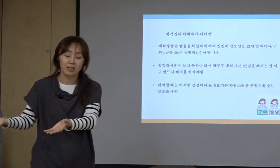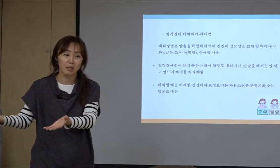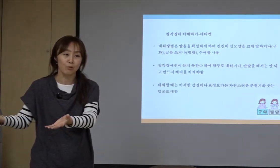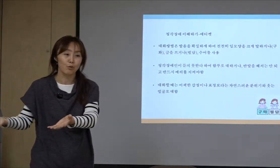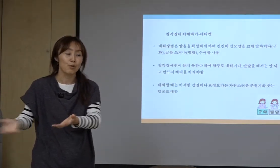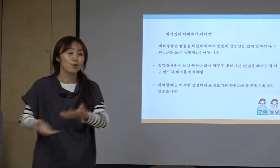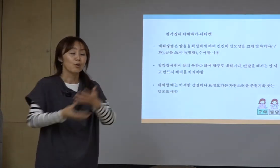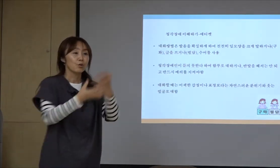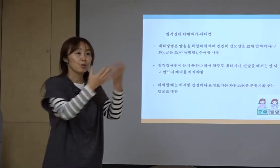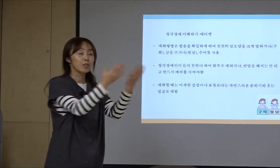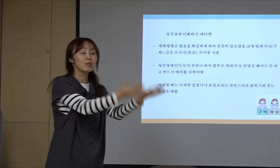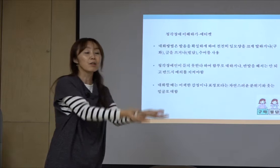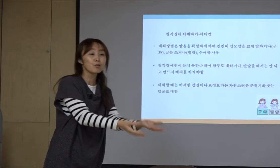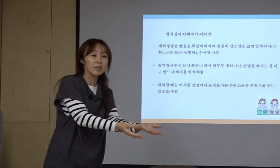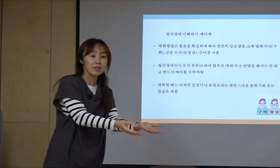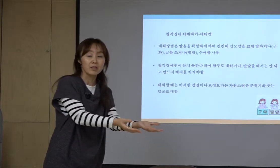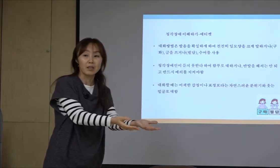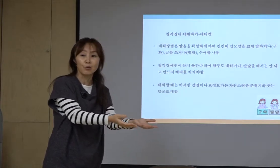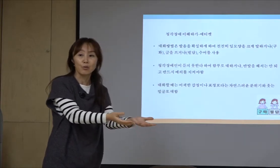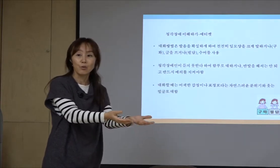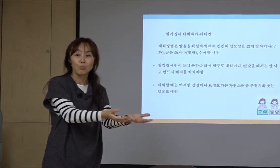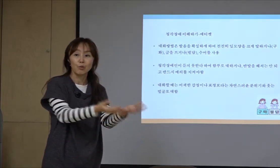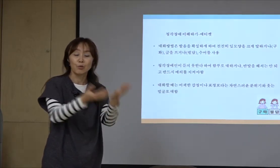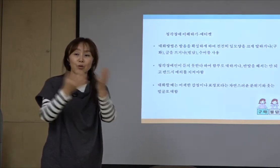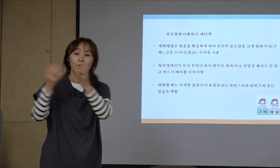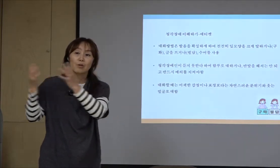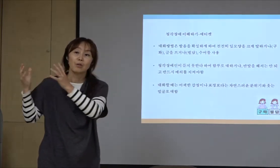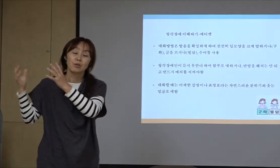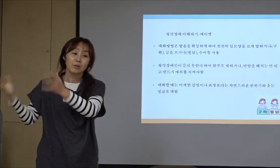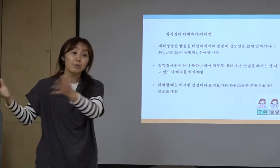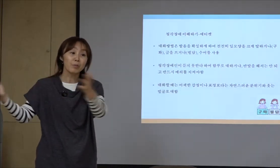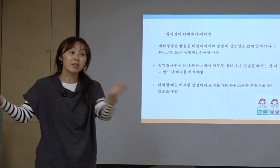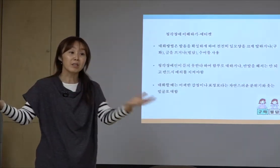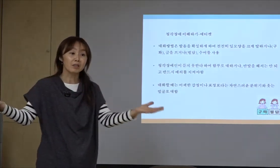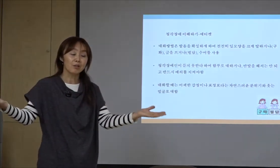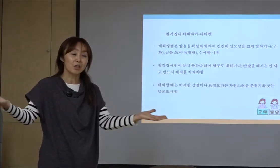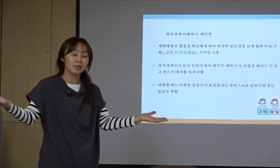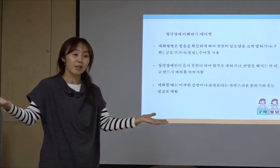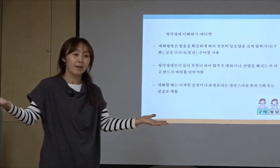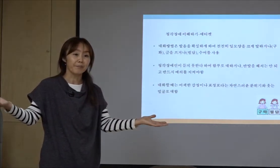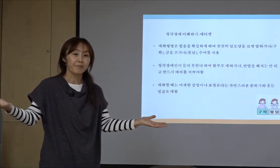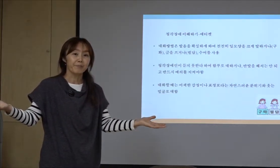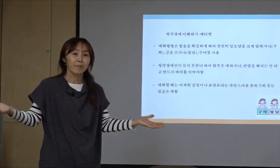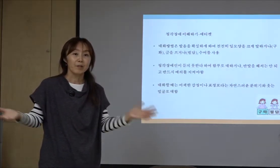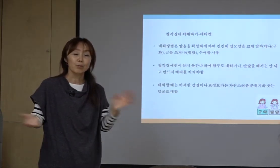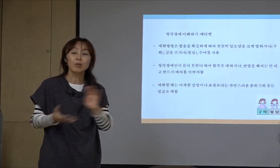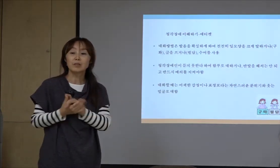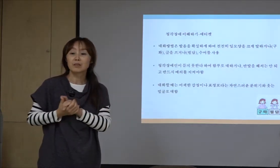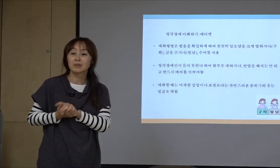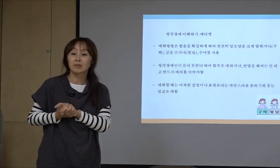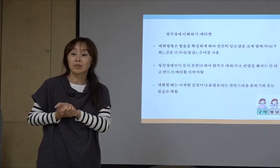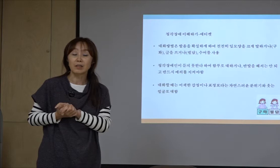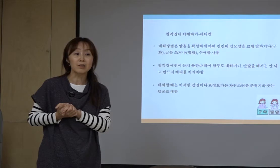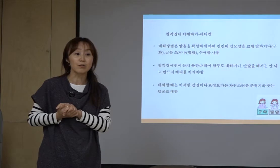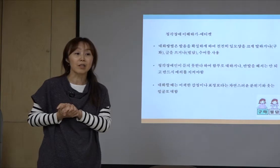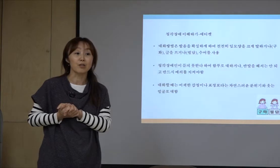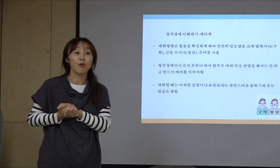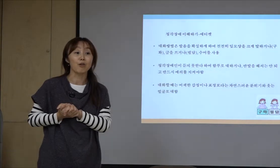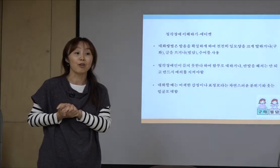하고 시청에도 배치를 하고 뭐 점점 배치가 늘어나는데 통역사는 되게 상대적으로 되게 적어요.